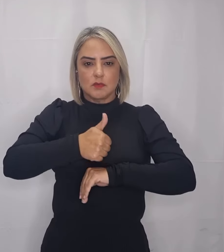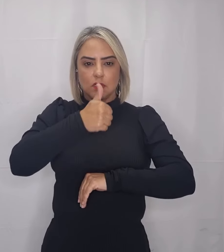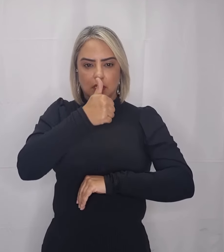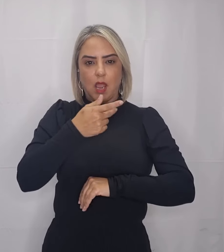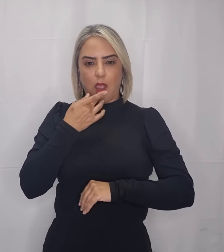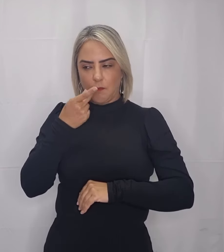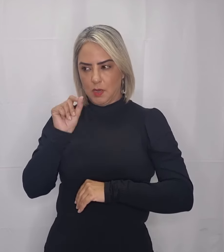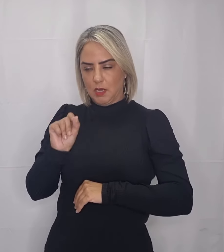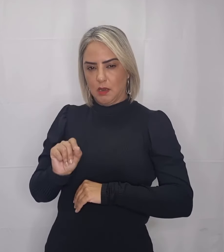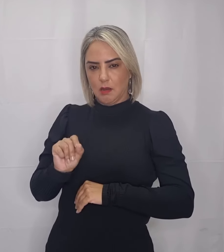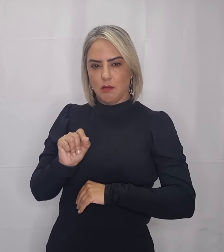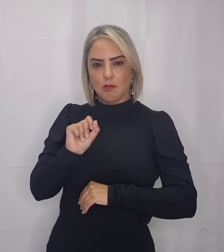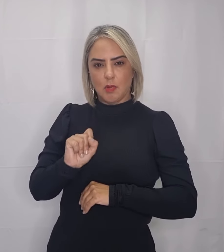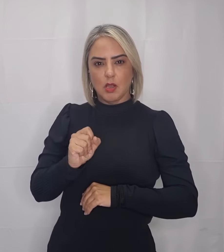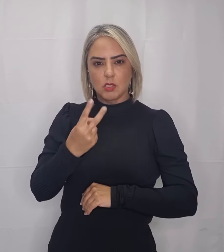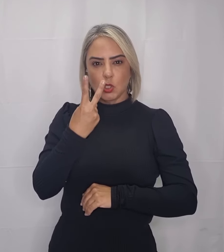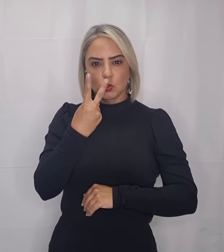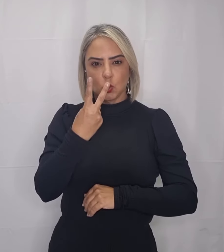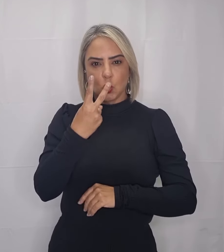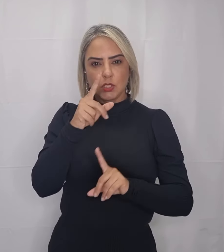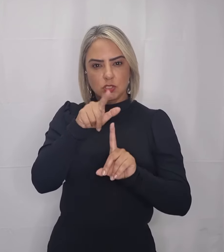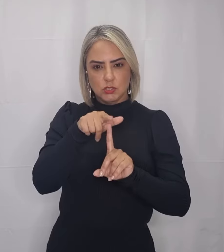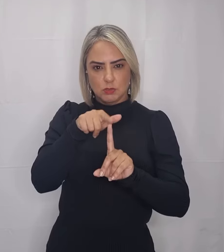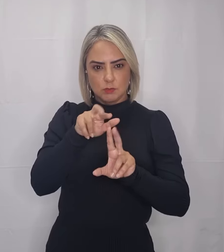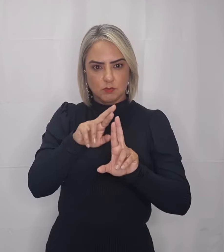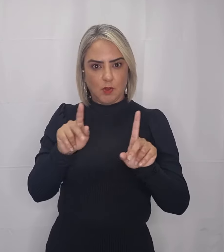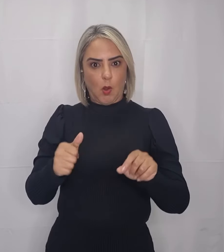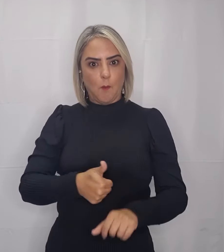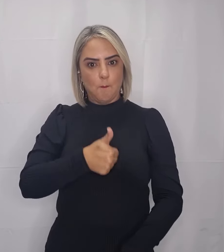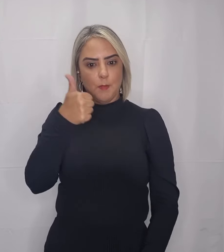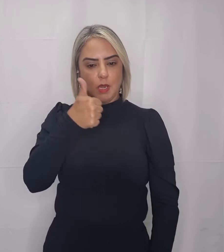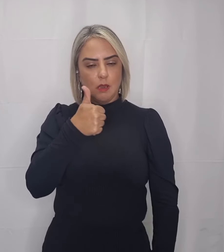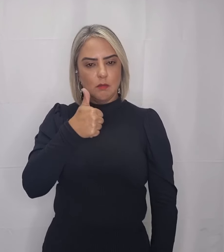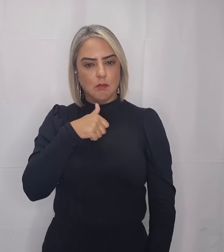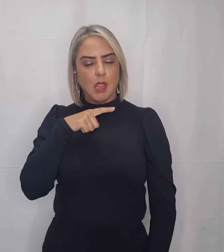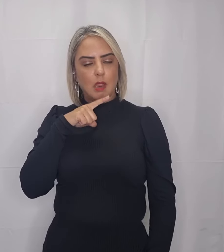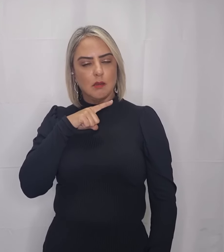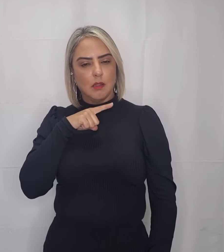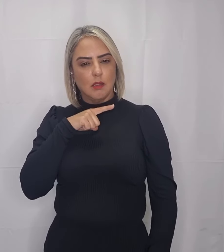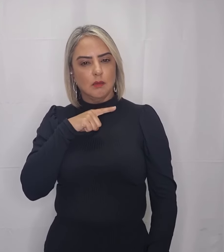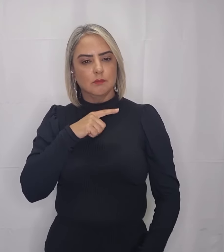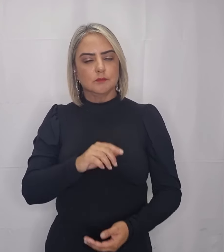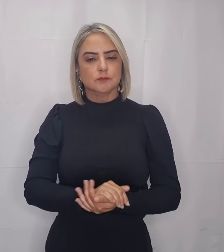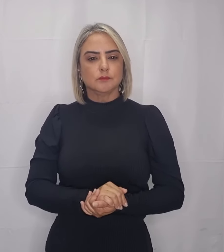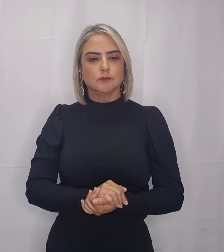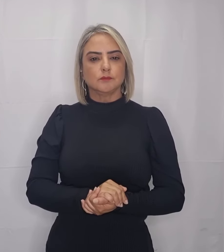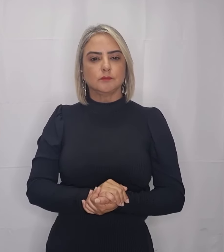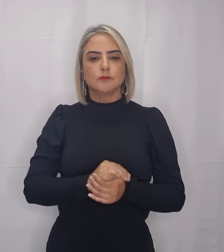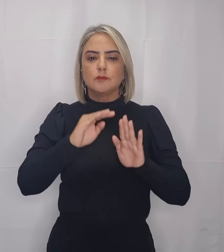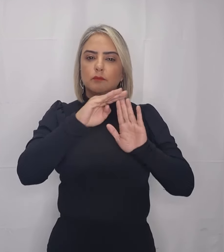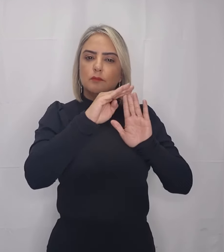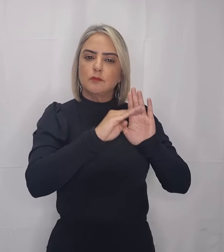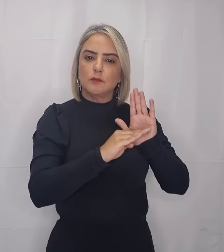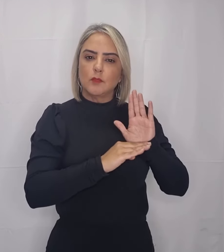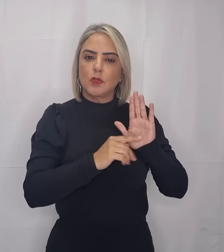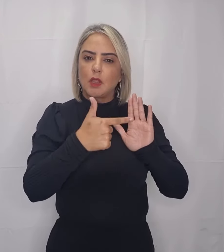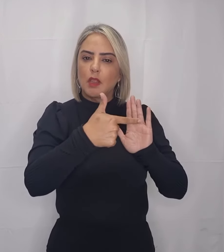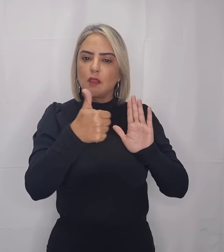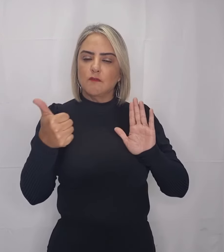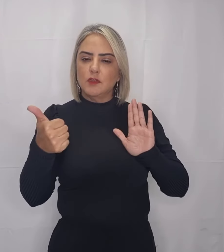ser de dois tipos. O primeiro compreende em menu com 21 cursos técnicos que